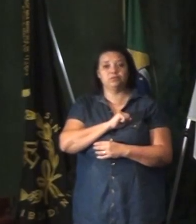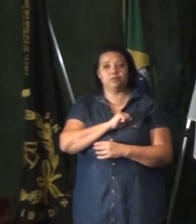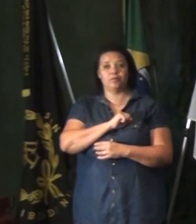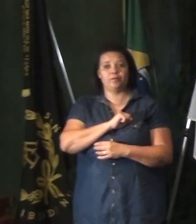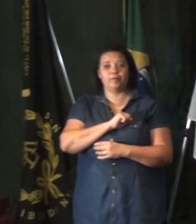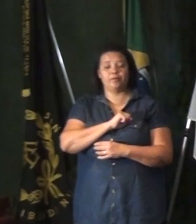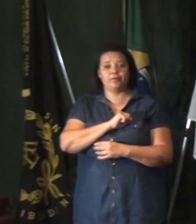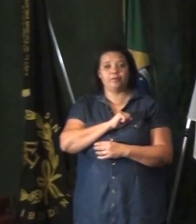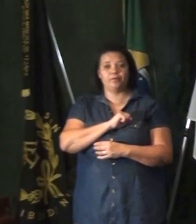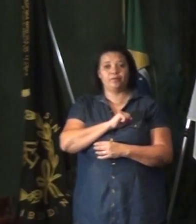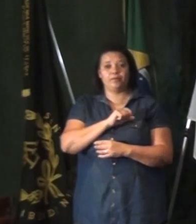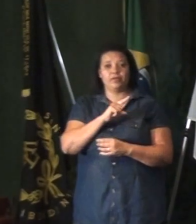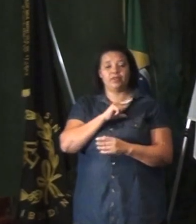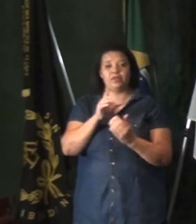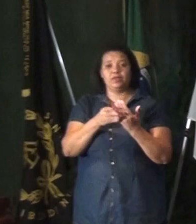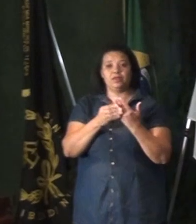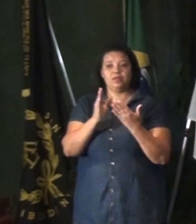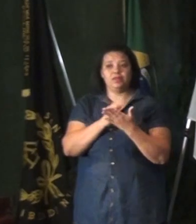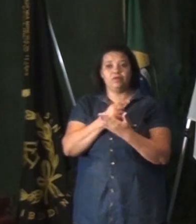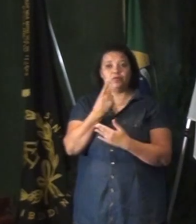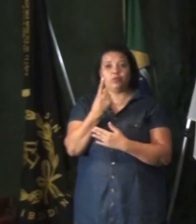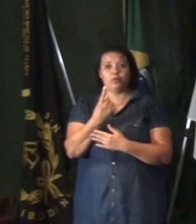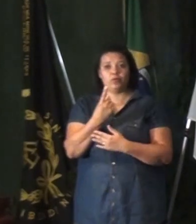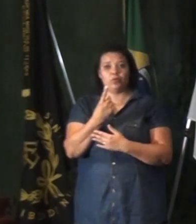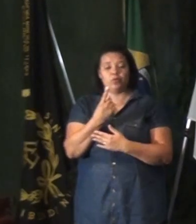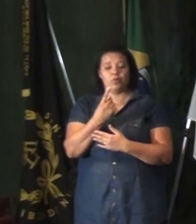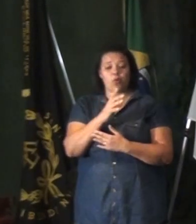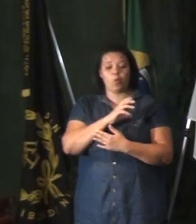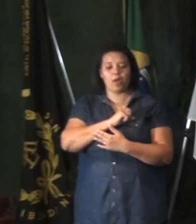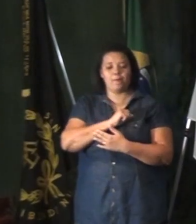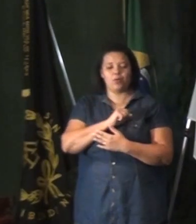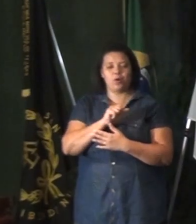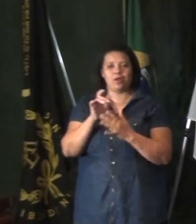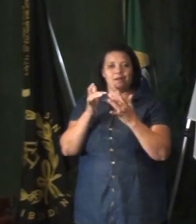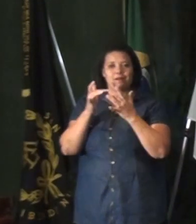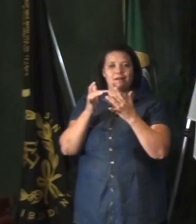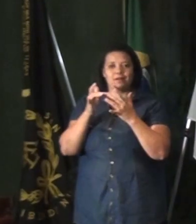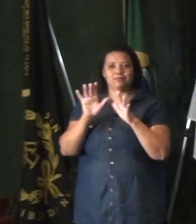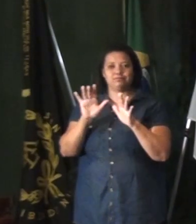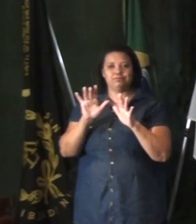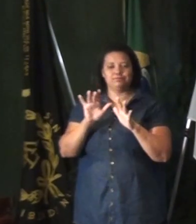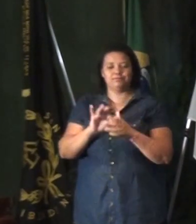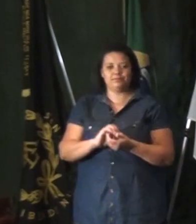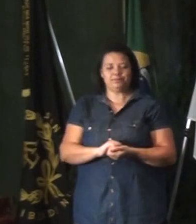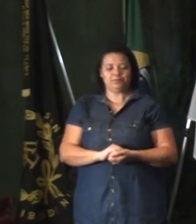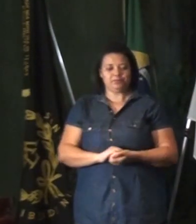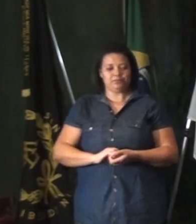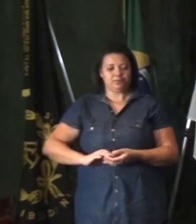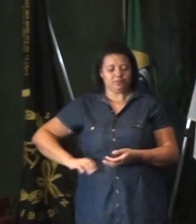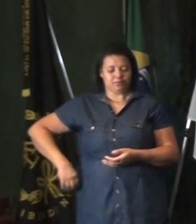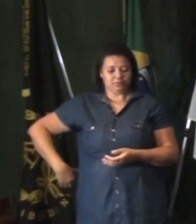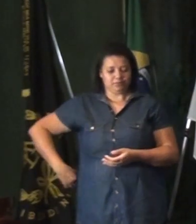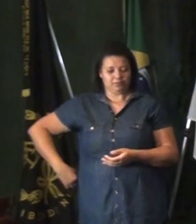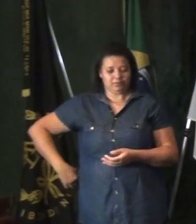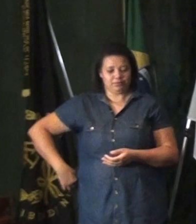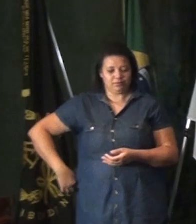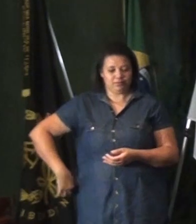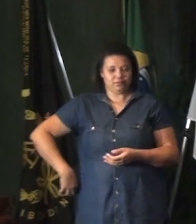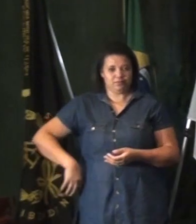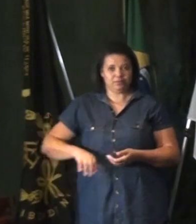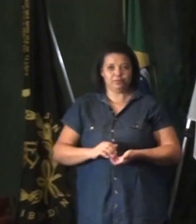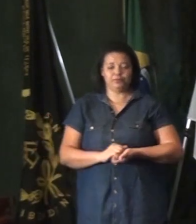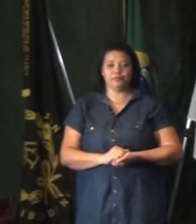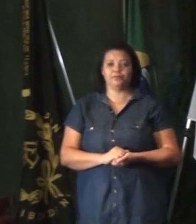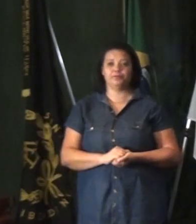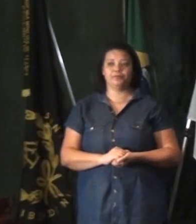livro chamado O Amor Natural, né? Aí ele não falou